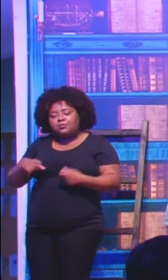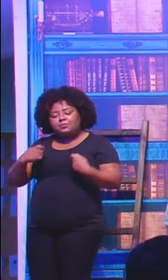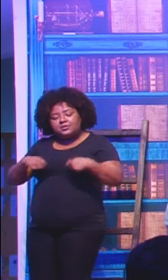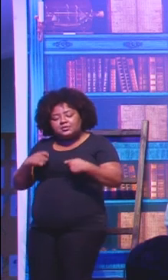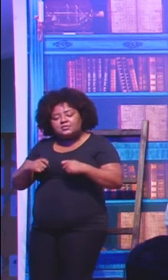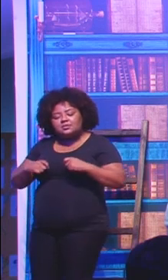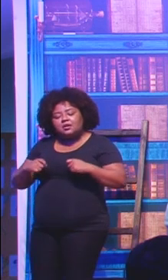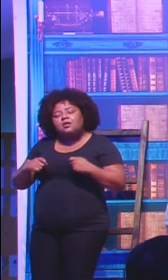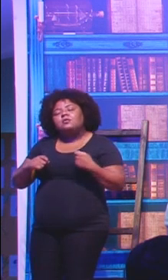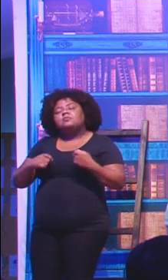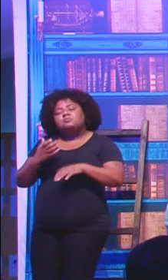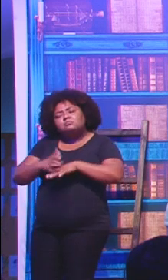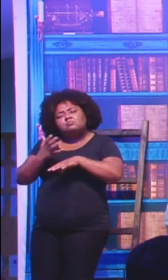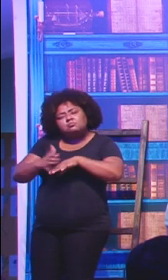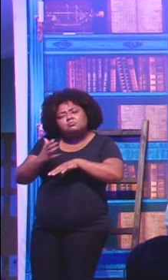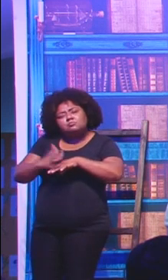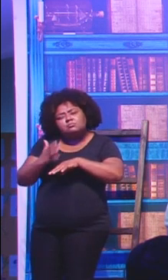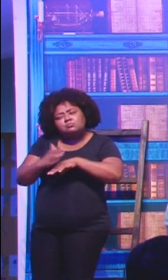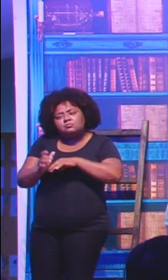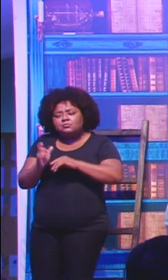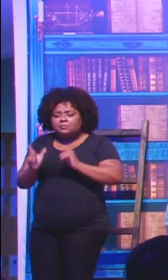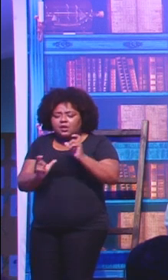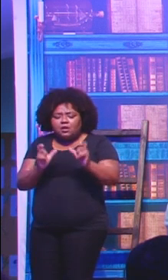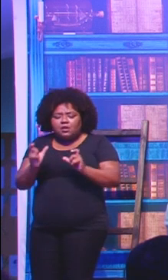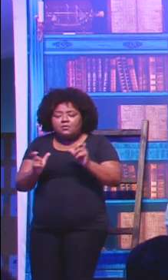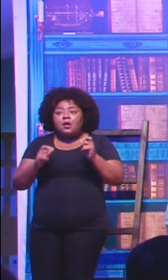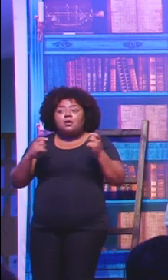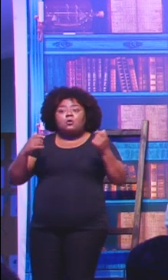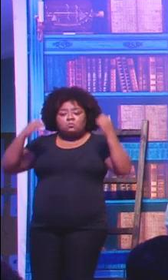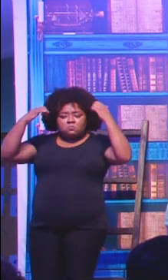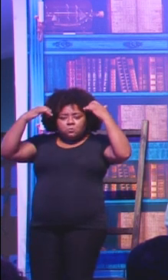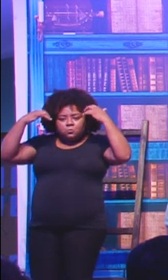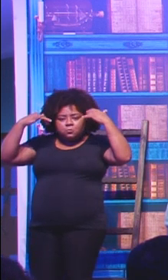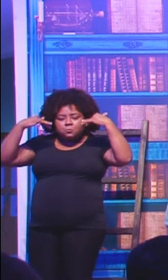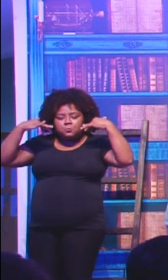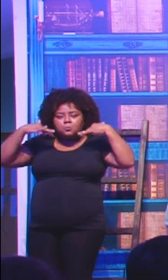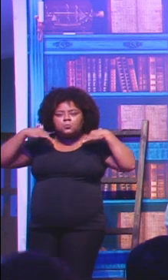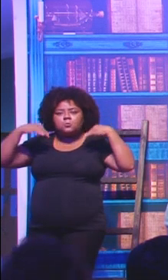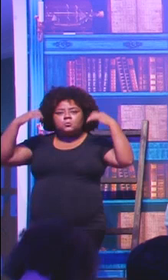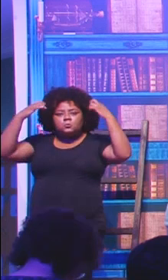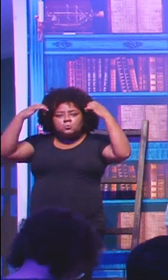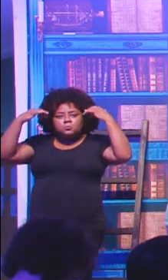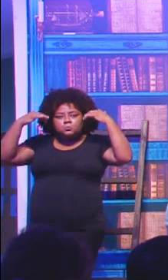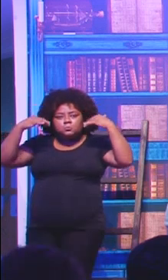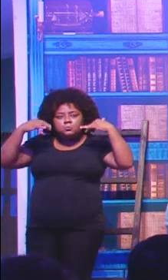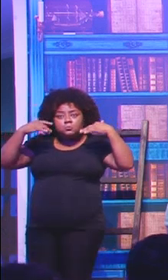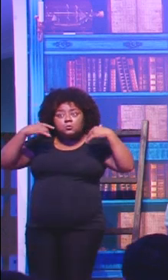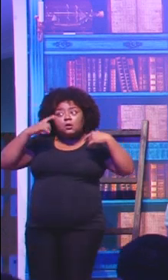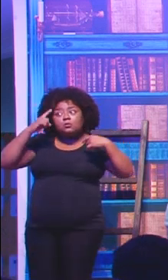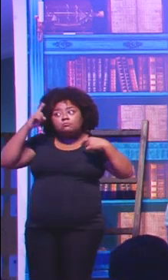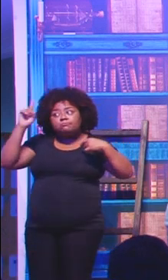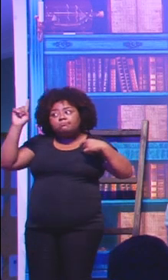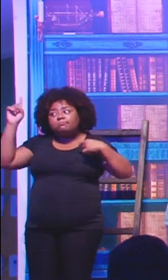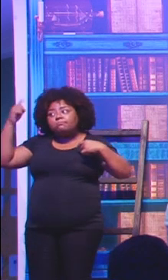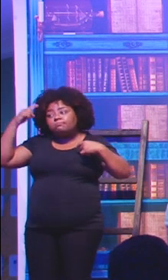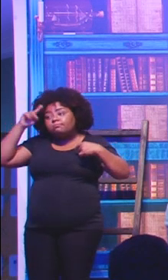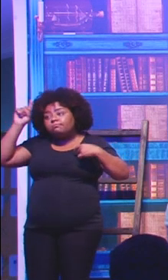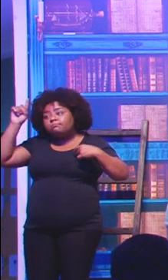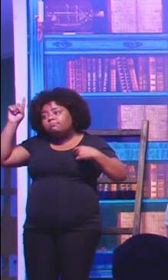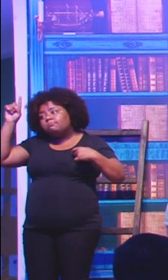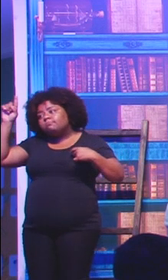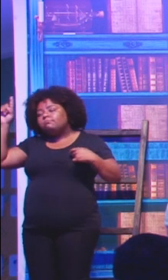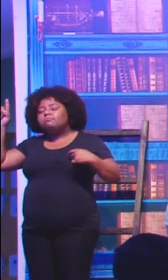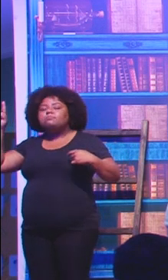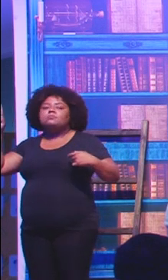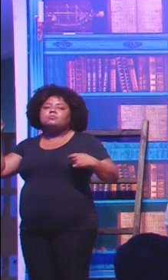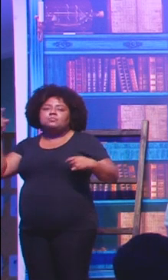palavra. Então, por isso que é muita transpiração e dela vem um pouco da inspiração. Né? Eu não descarto nunca